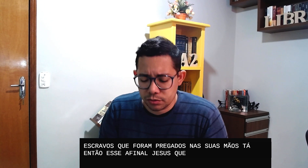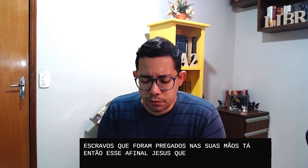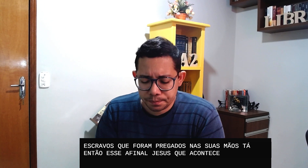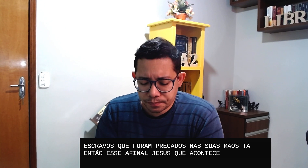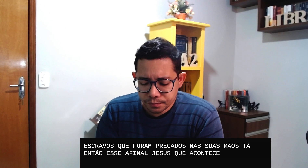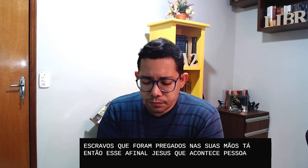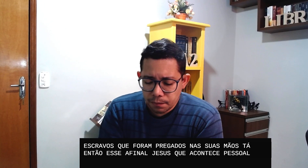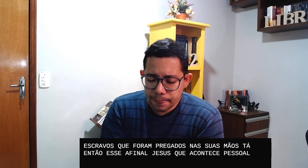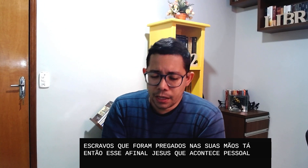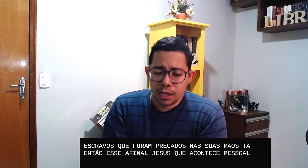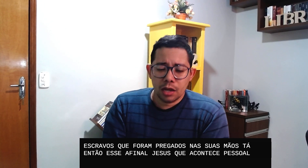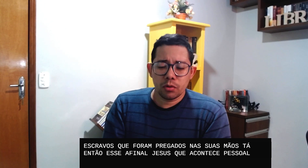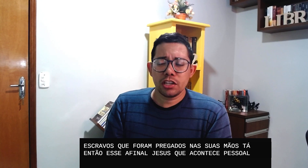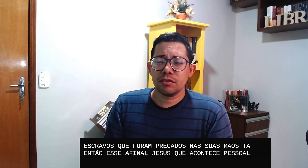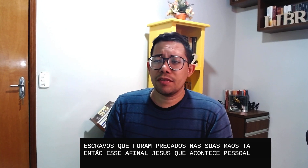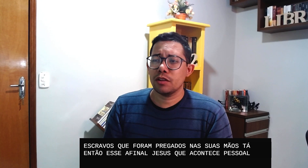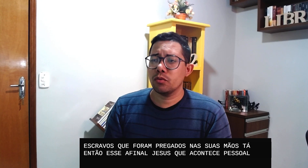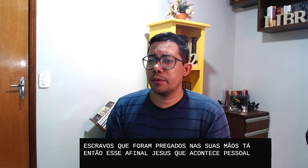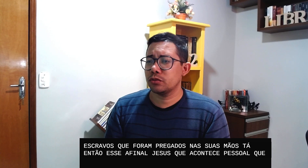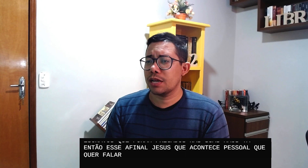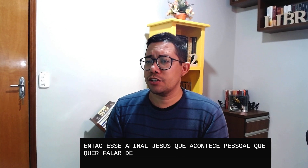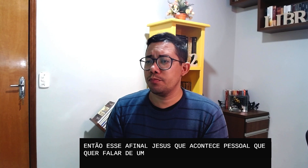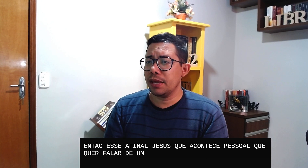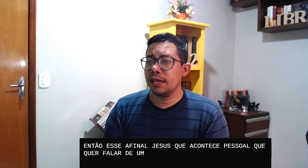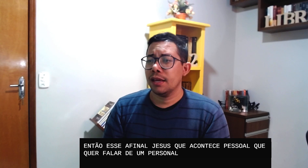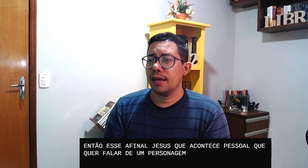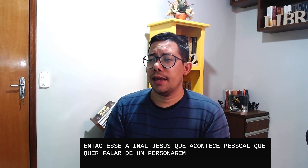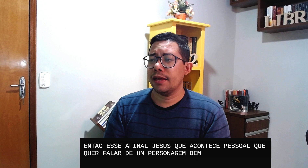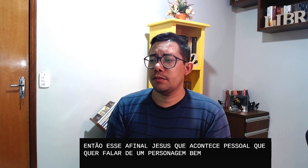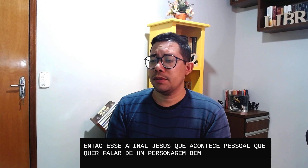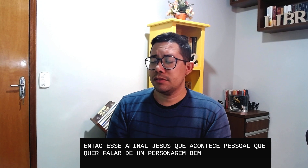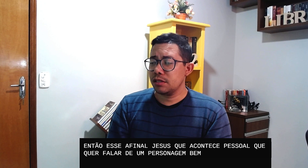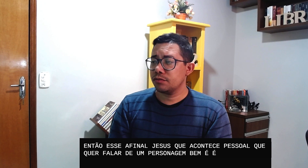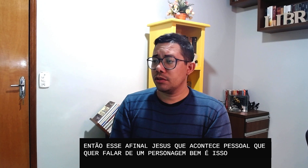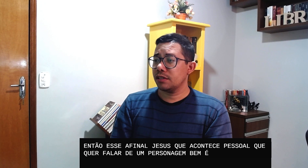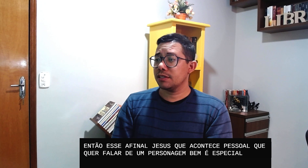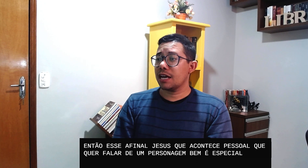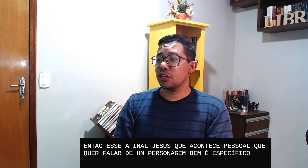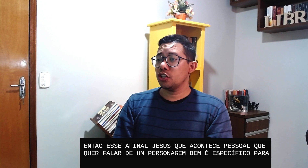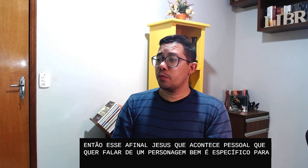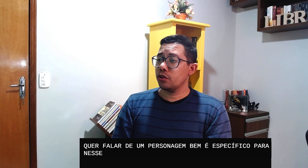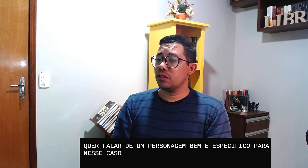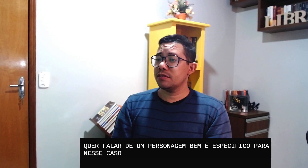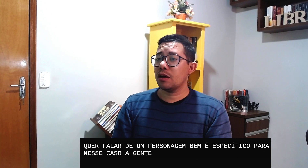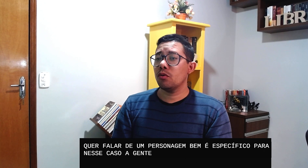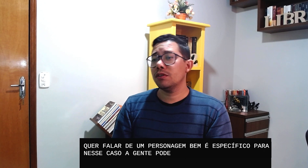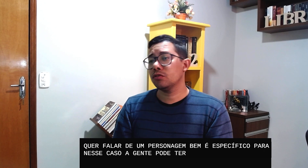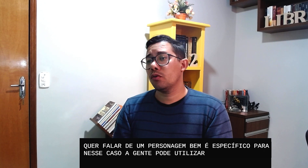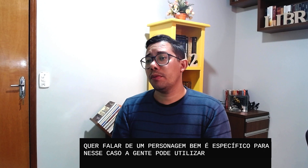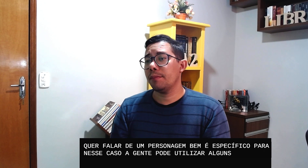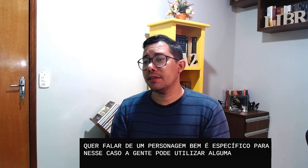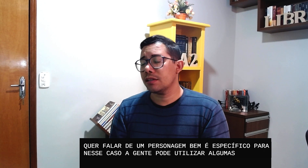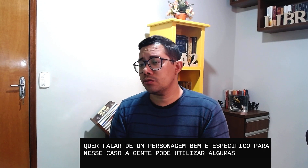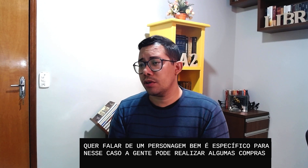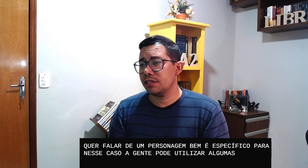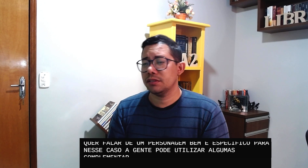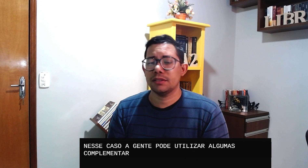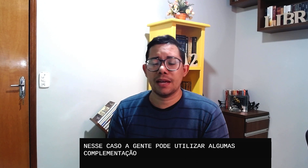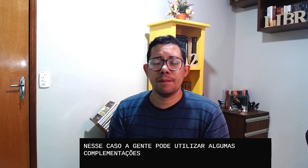pessoal? Quando a gente vai falar de um personagem bem específico, nesse caso, a gente pode utilizar algumas complementações, tá?